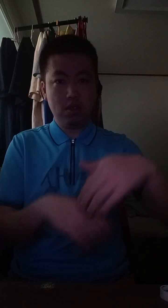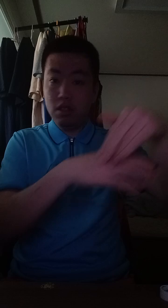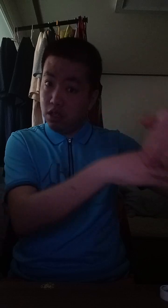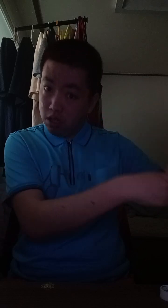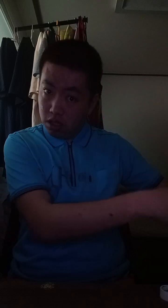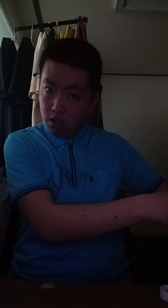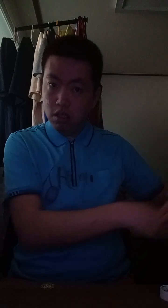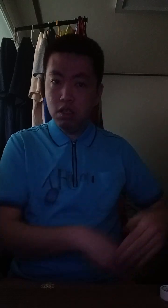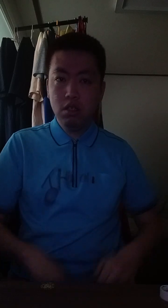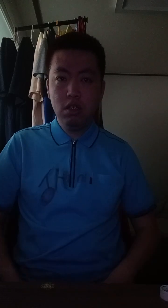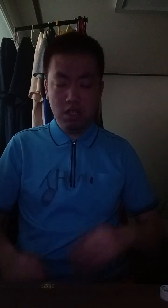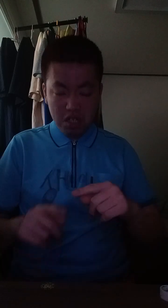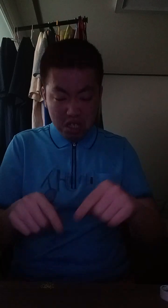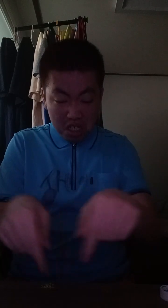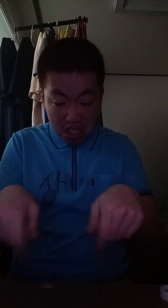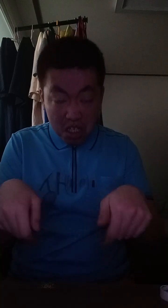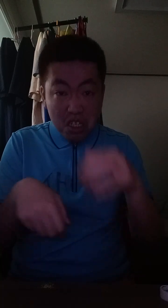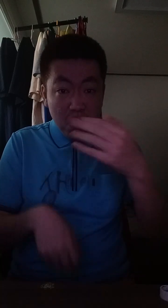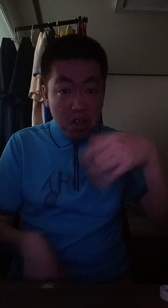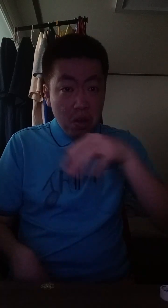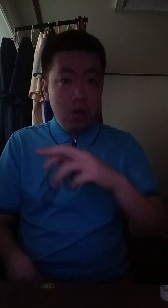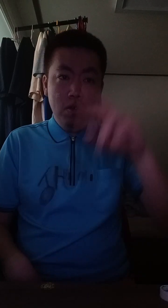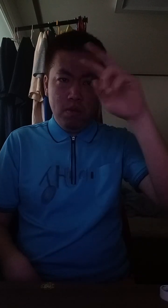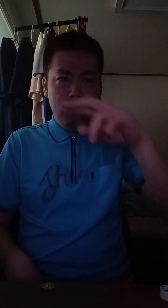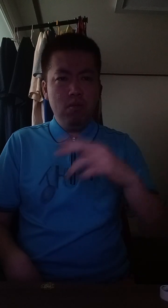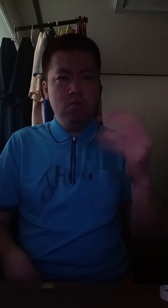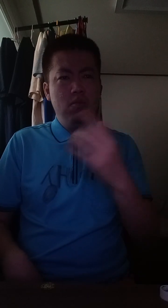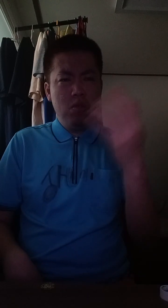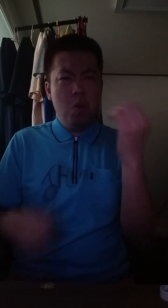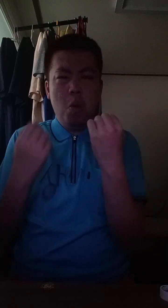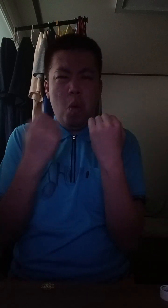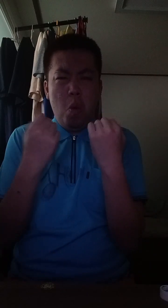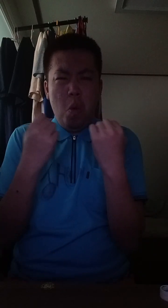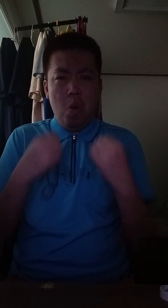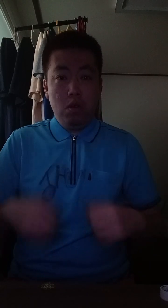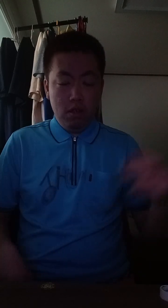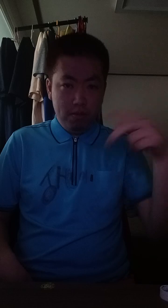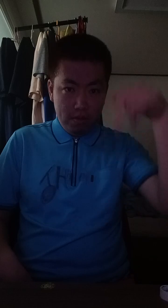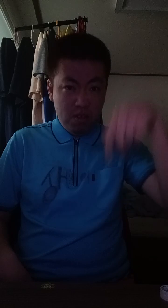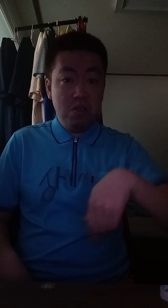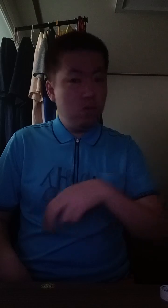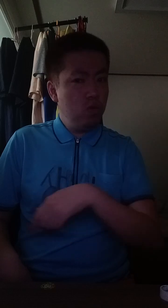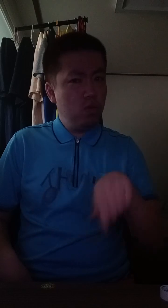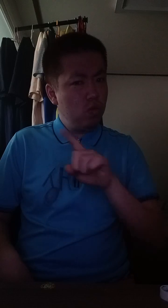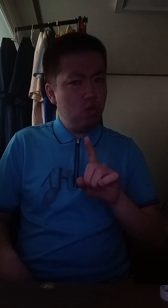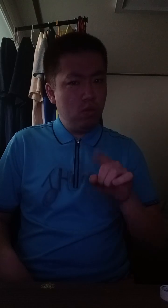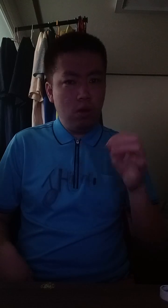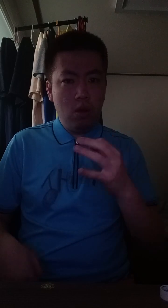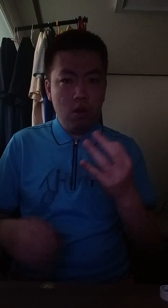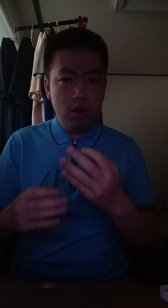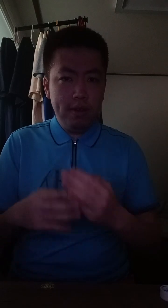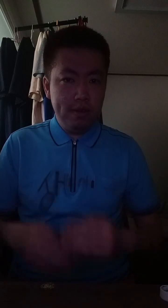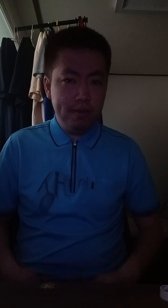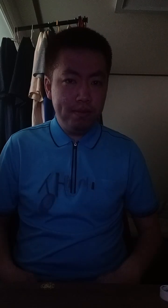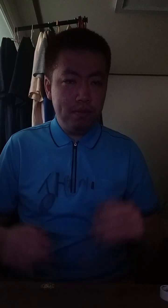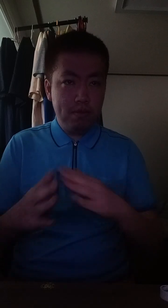내립니다. 기름이랑 막 거기 배 있는 사진을 보니까 더 겁이 나는 거예요. 진짜 아이가 거기 빠졌을 거라고 생각했으면. 사고가 난